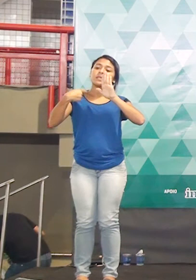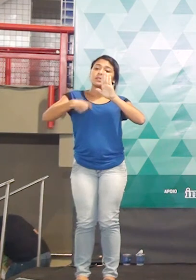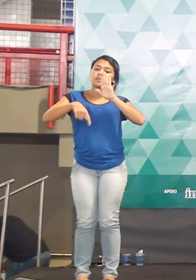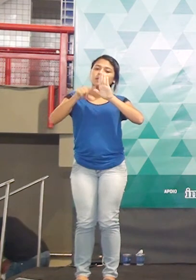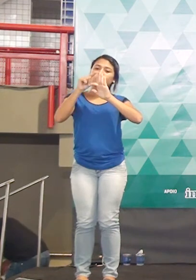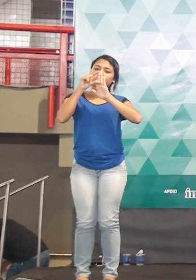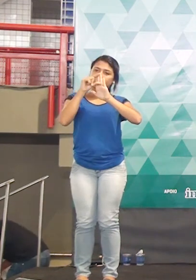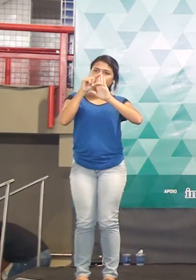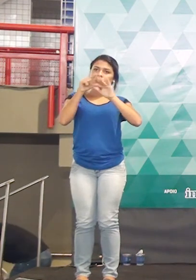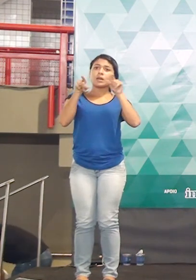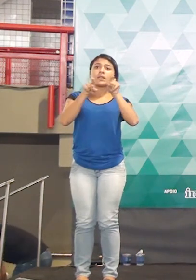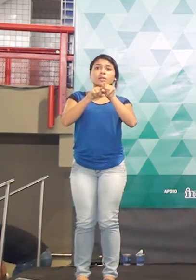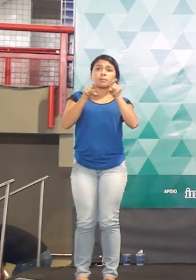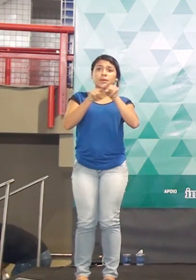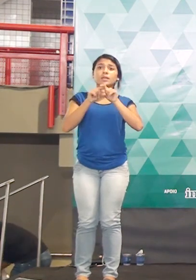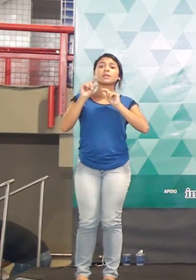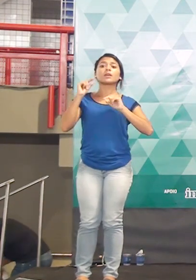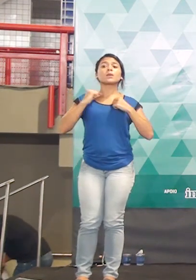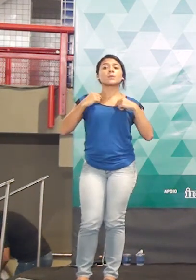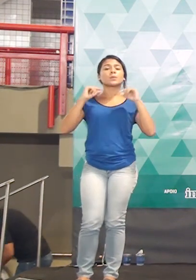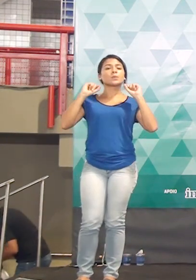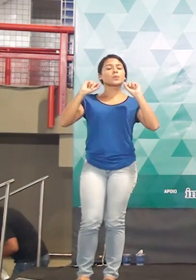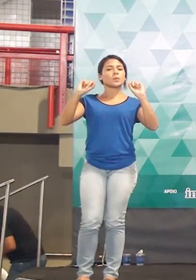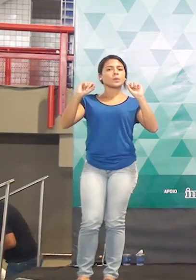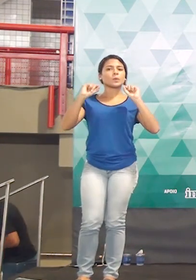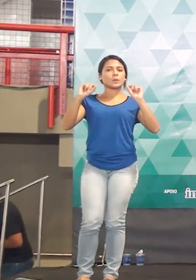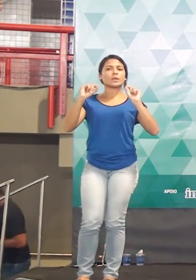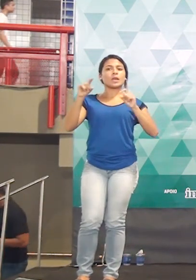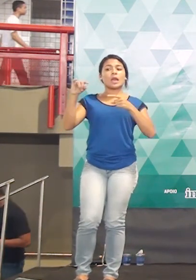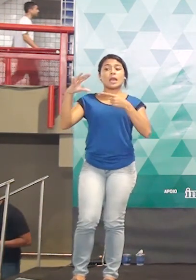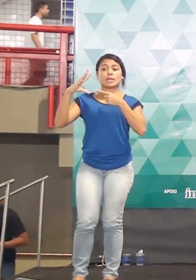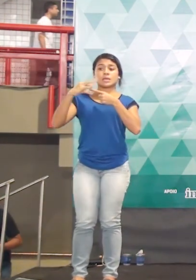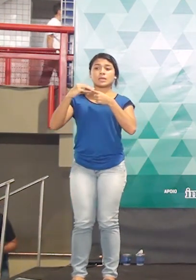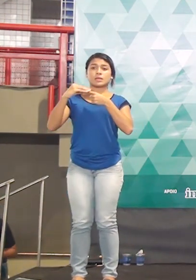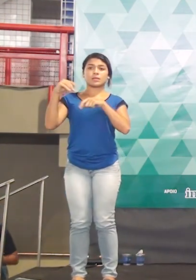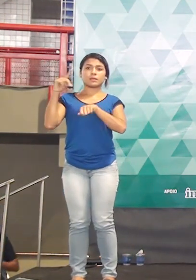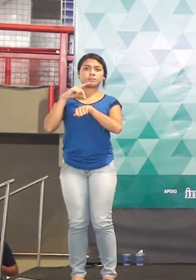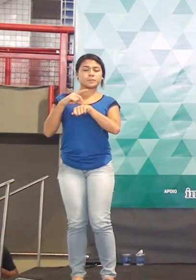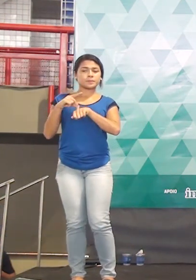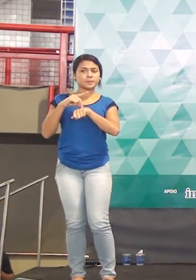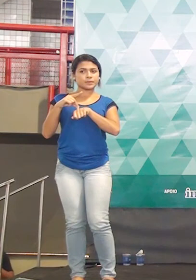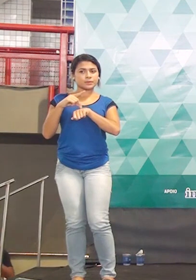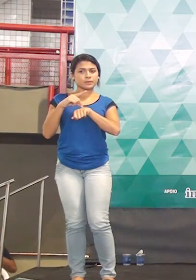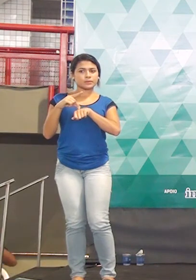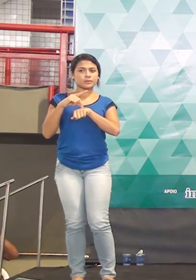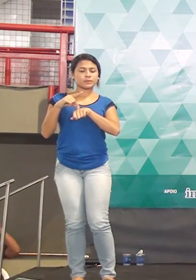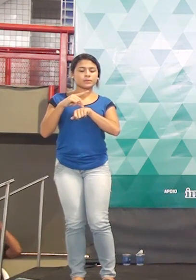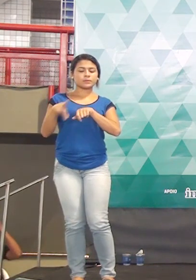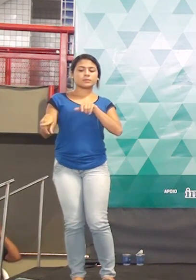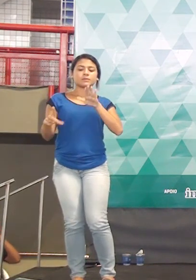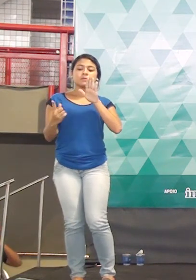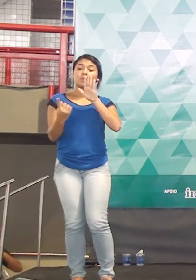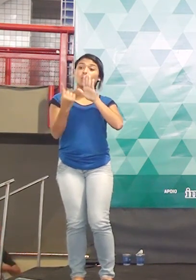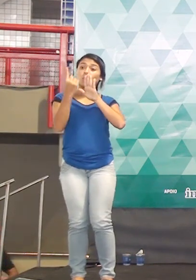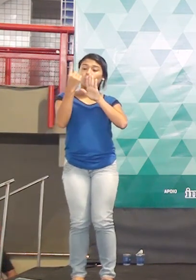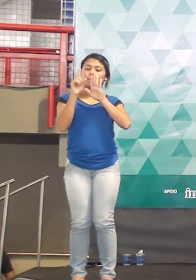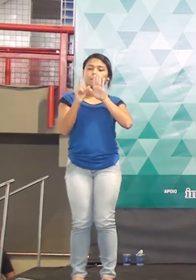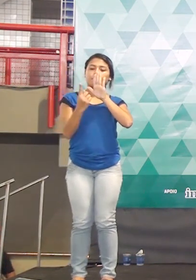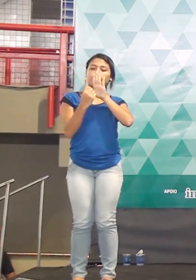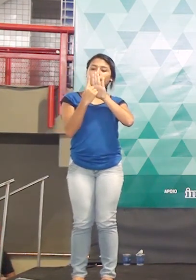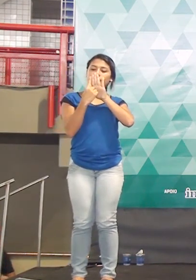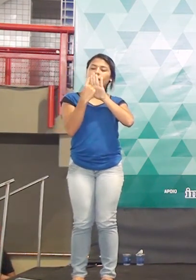preta. Então você vai fazer uso do seu corpo para determinar o tamanho dos parágrafos,